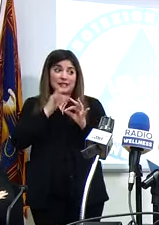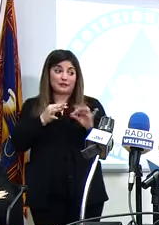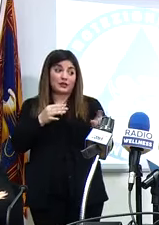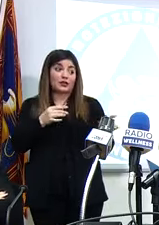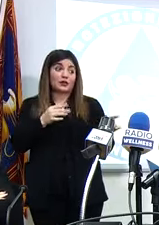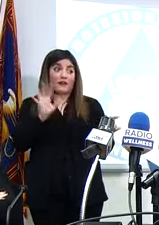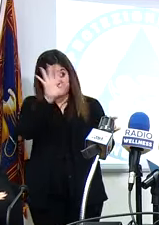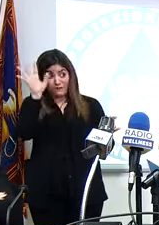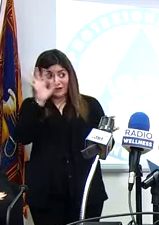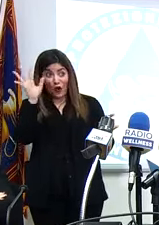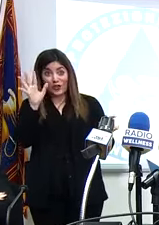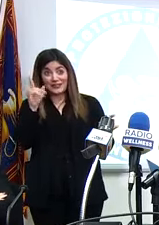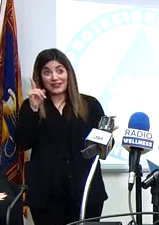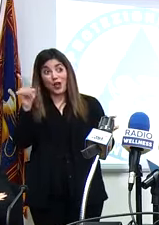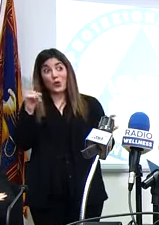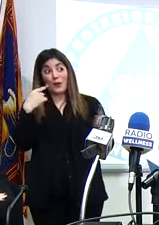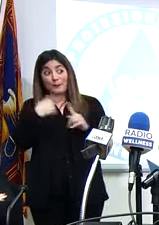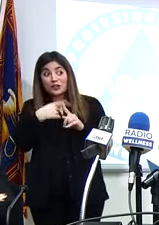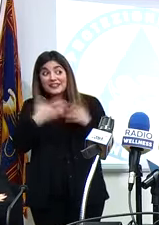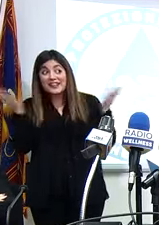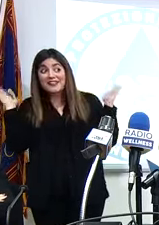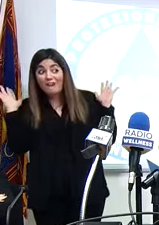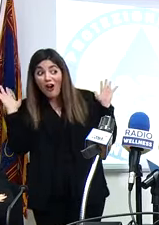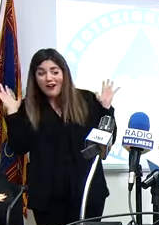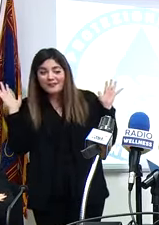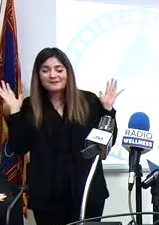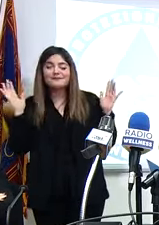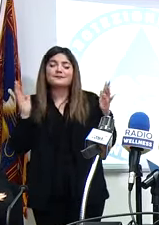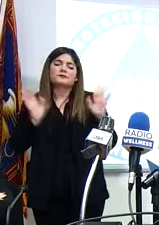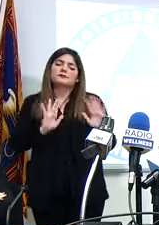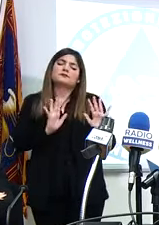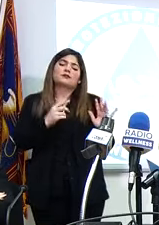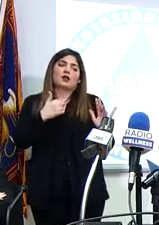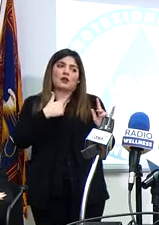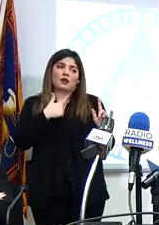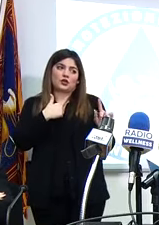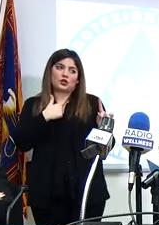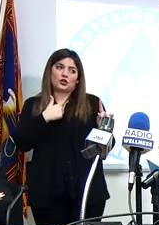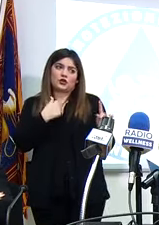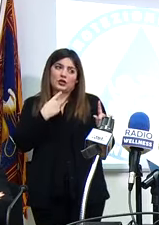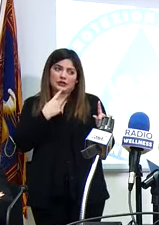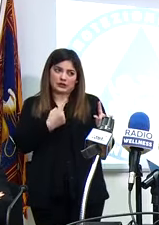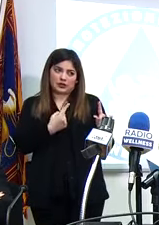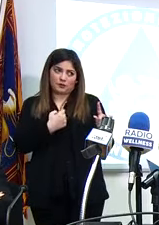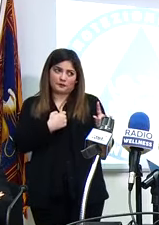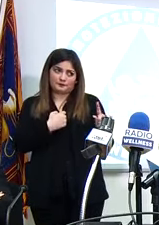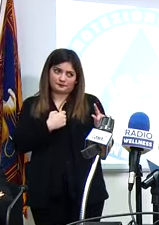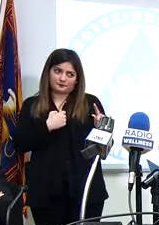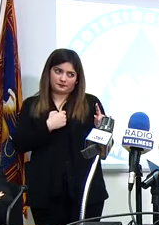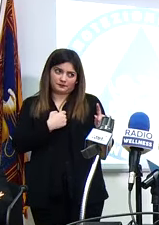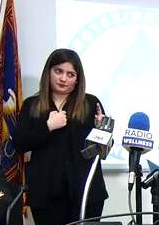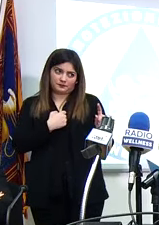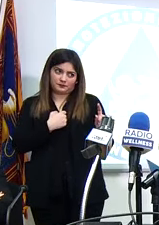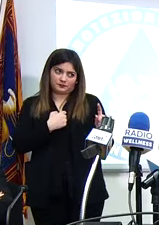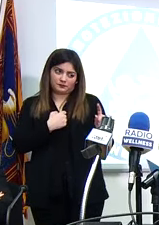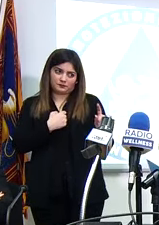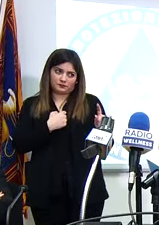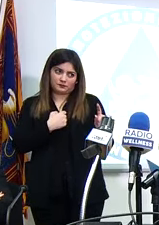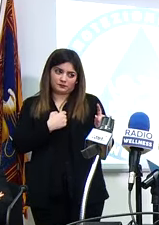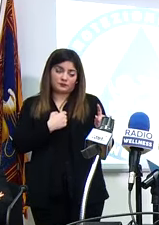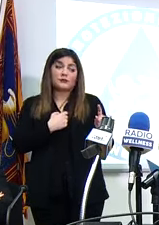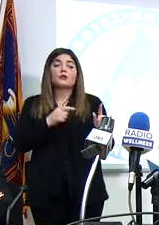ottimistico? No, guardi, non voglio. Però credo che lei non possa indovinare il